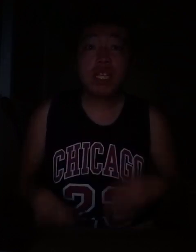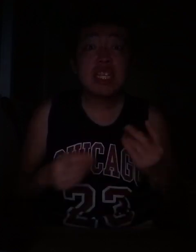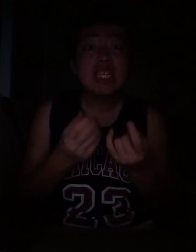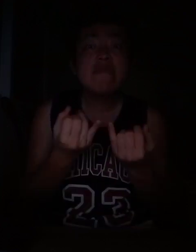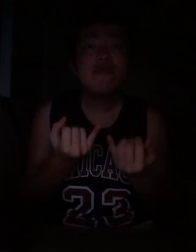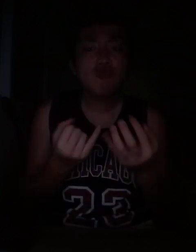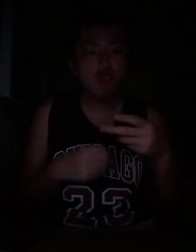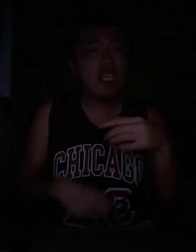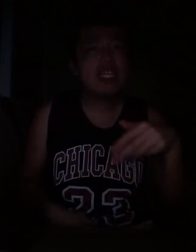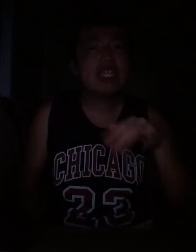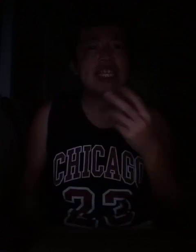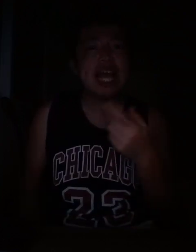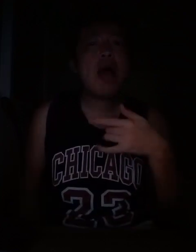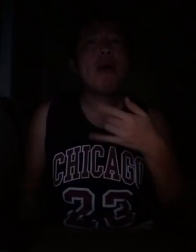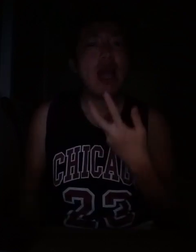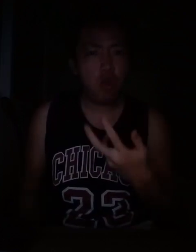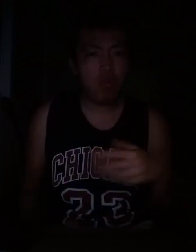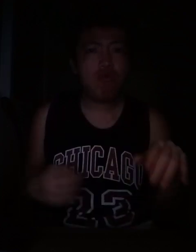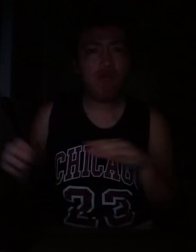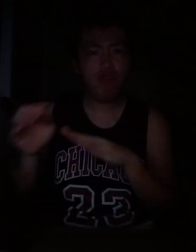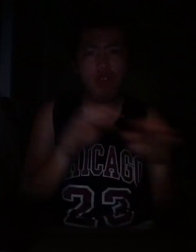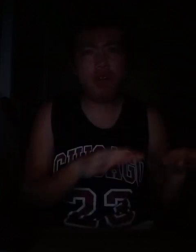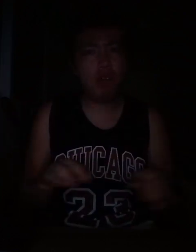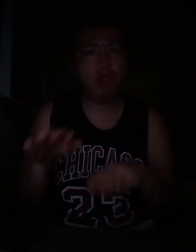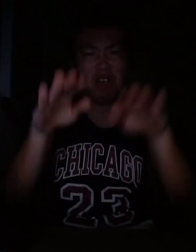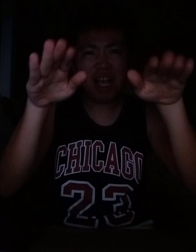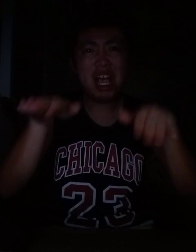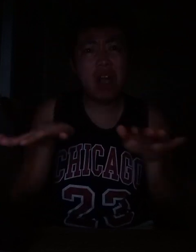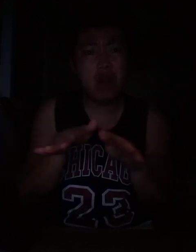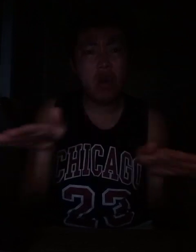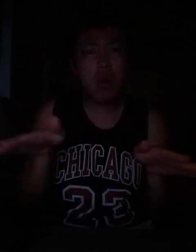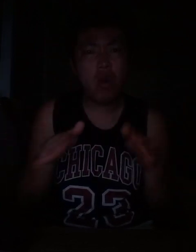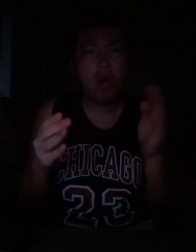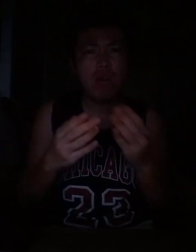2016년 태풍 차바로 물바다가 됐던 울산 태화시장도 사정은 비슷합니다.